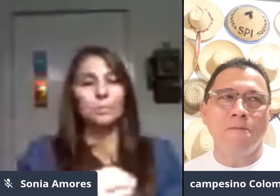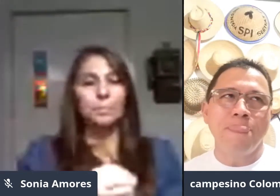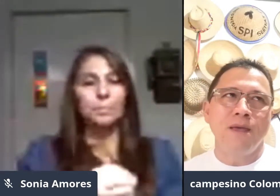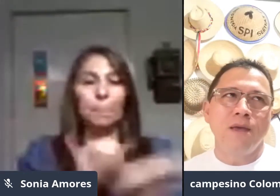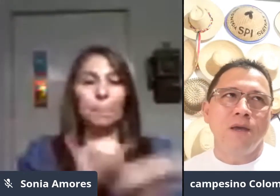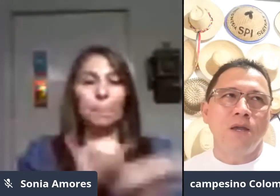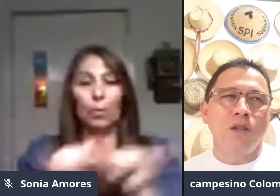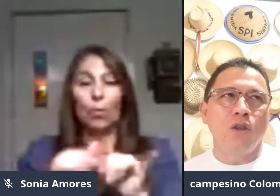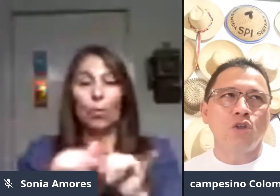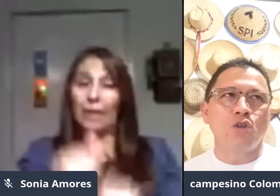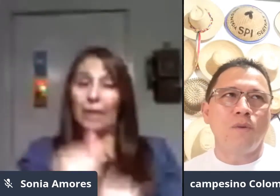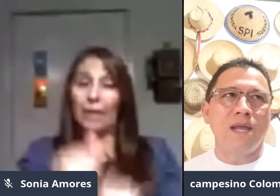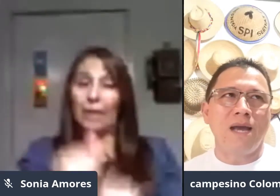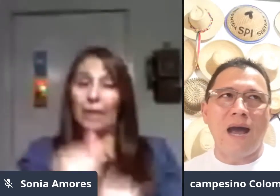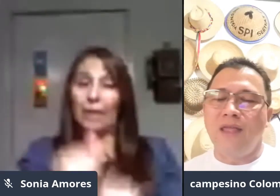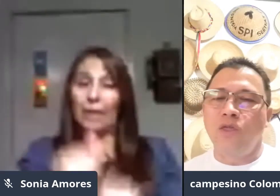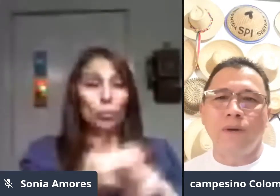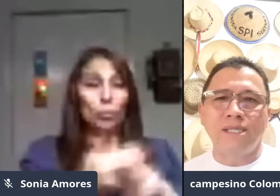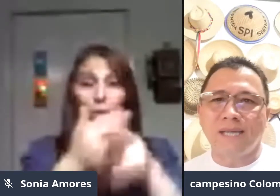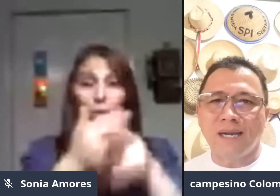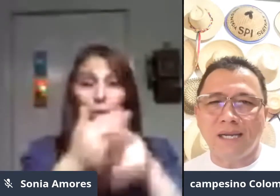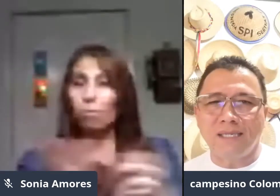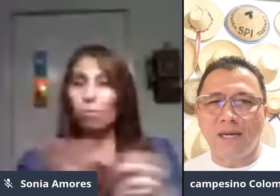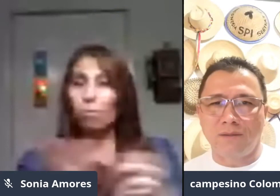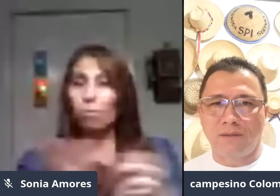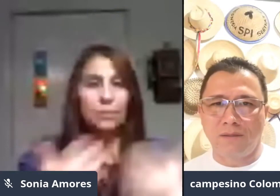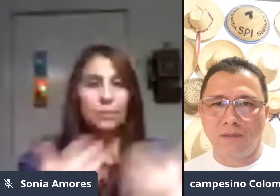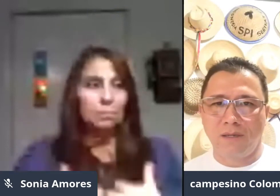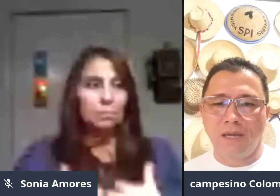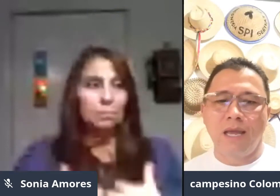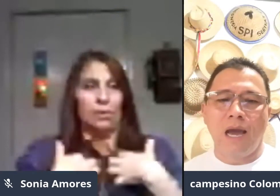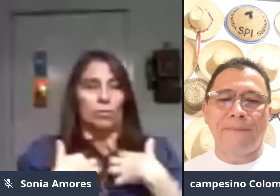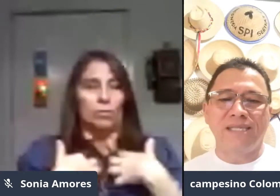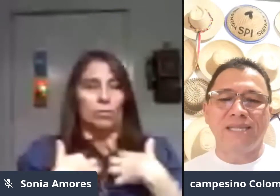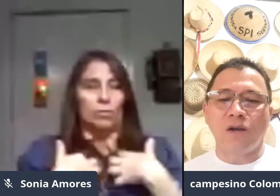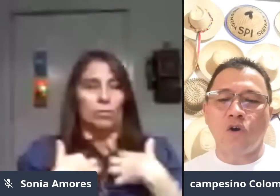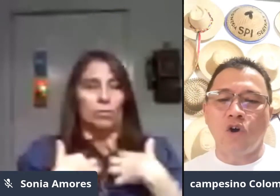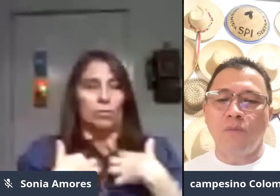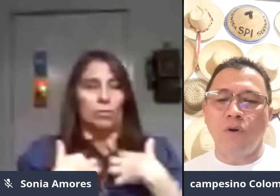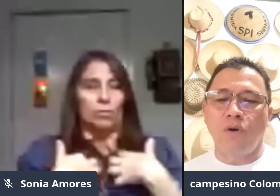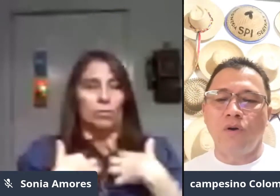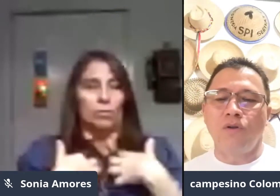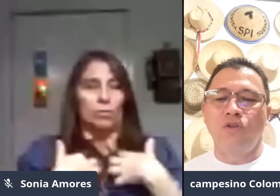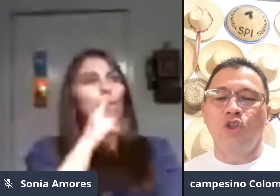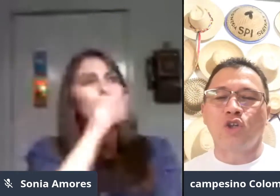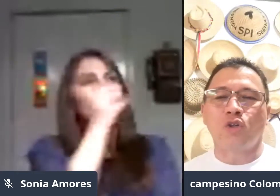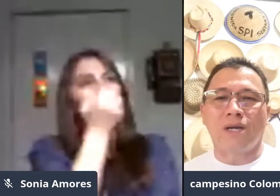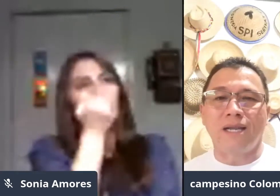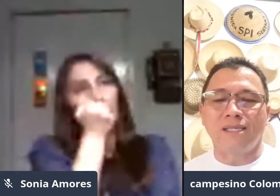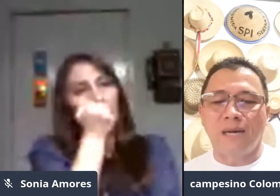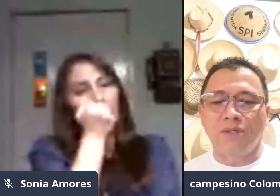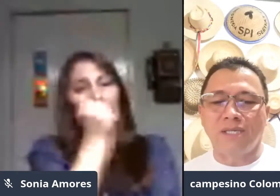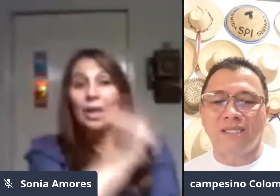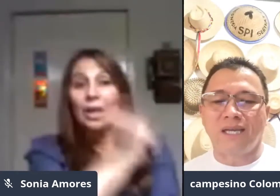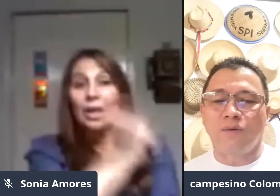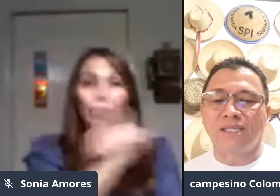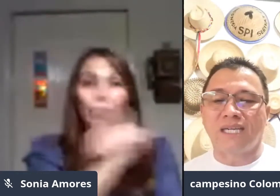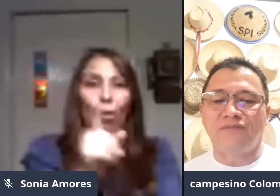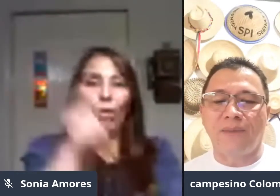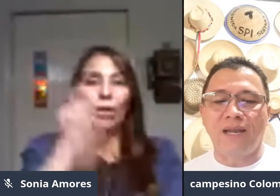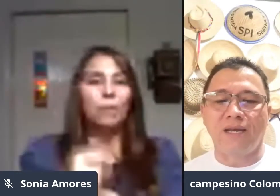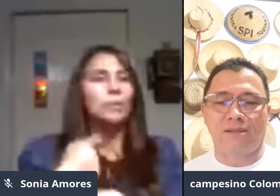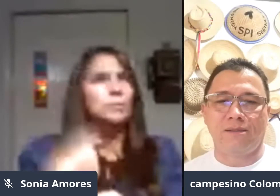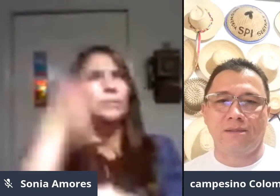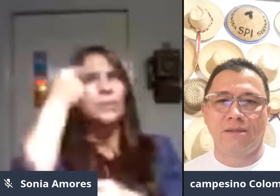miedo nos obliga a no estar callados, a pensar cómo nos organizamos desde